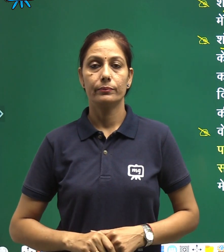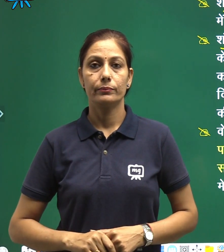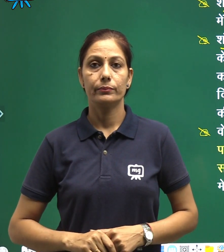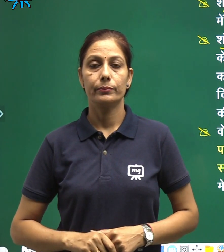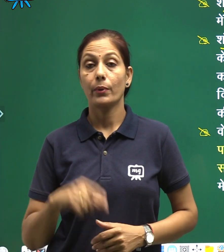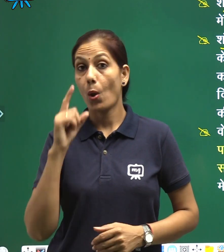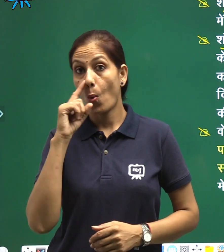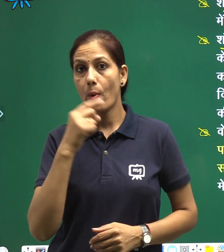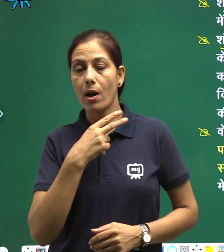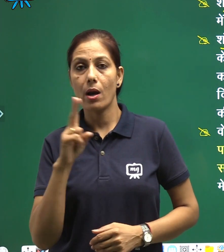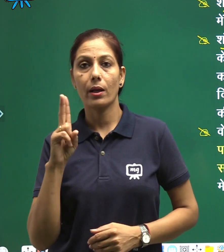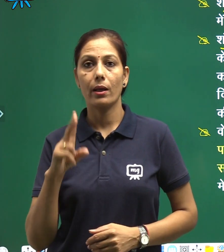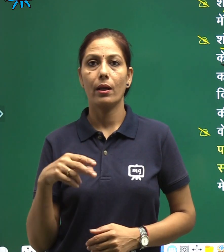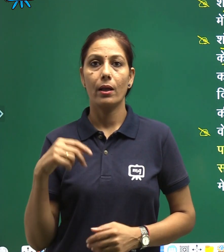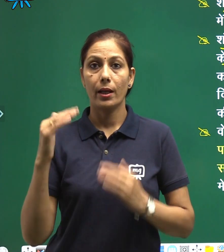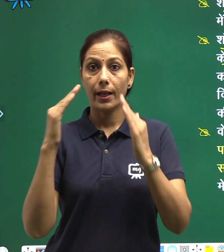उमा के घर पहुंचते हैं।